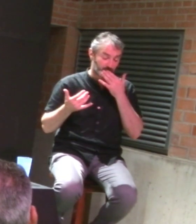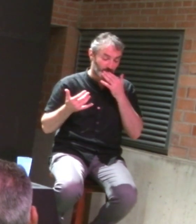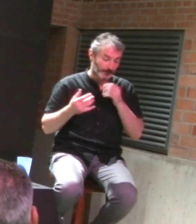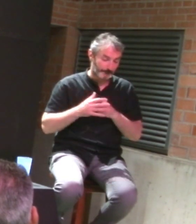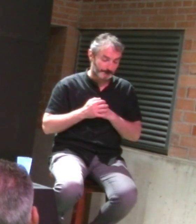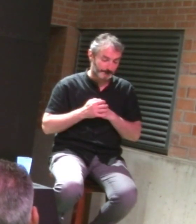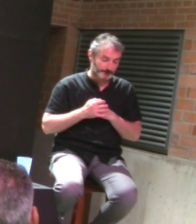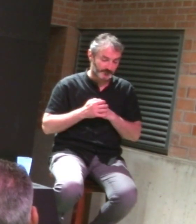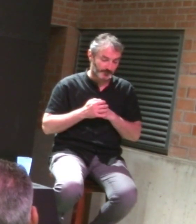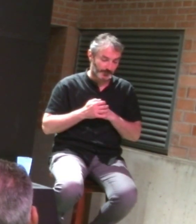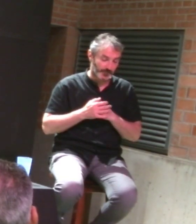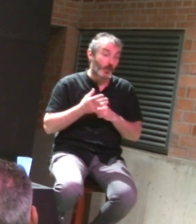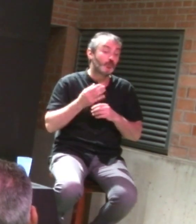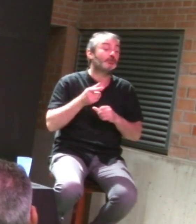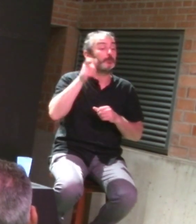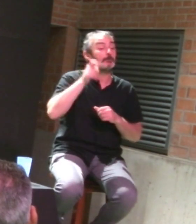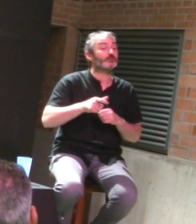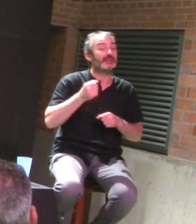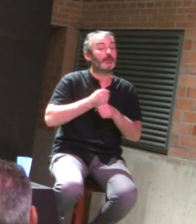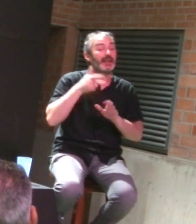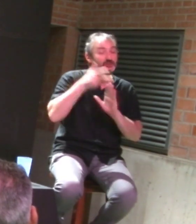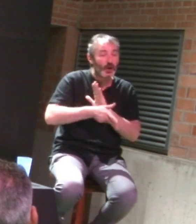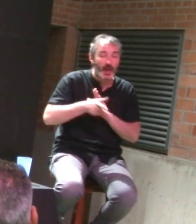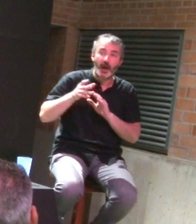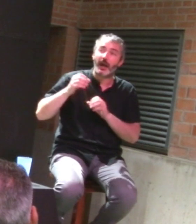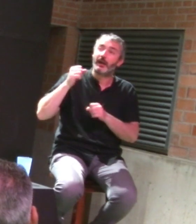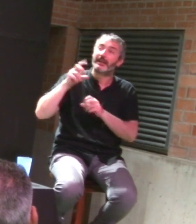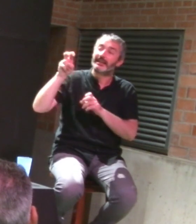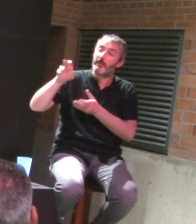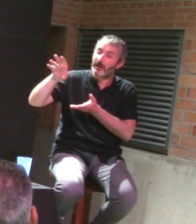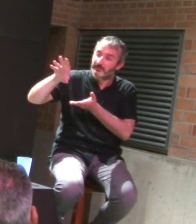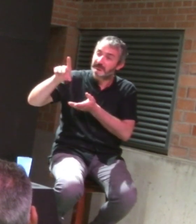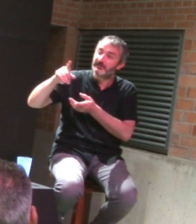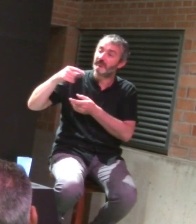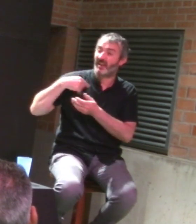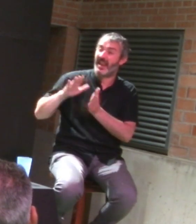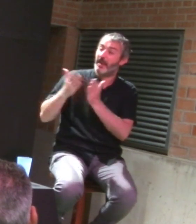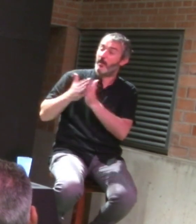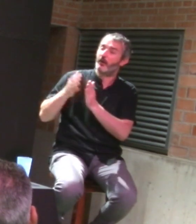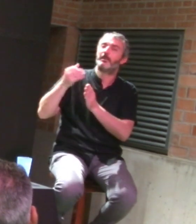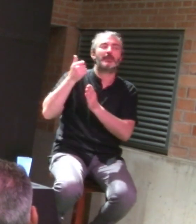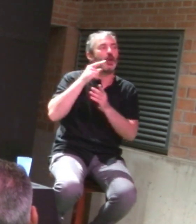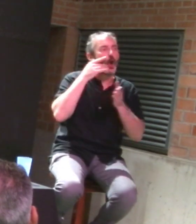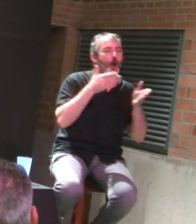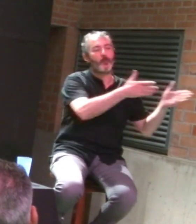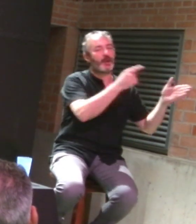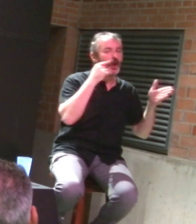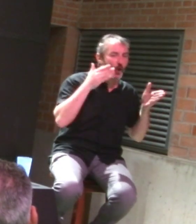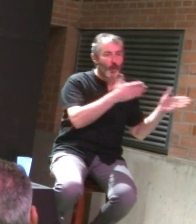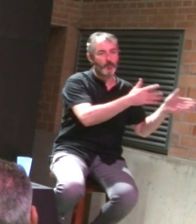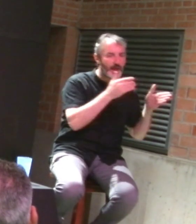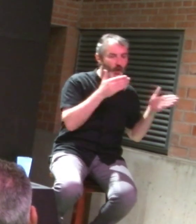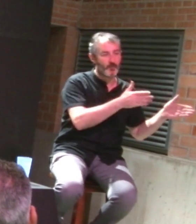historiadores que han trabajado en el movimiento libertario, pues no se le da relevancia, ¿no? Siempre se centra y se focaliza